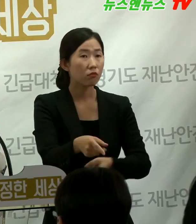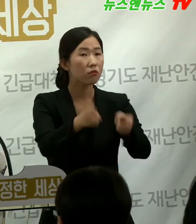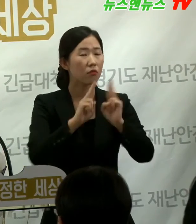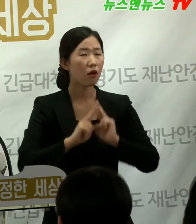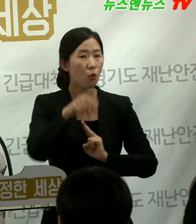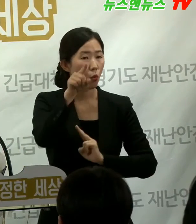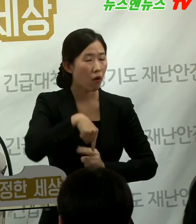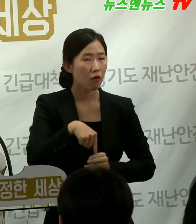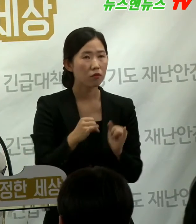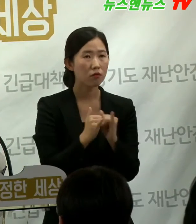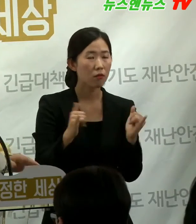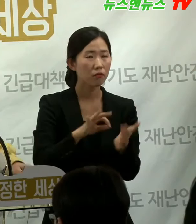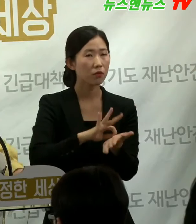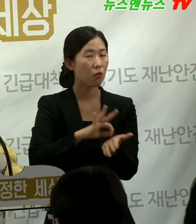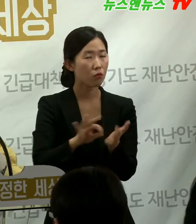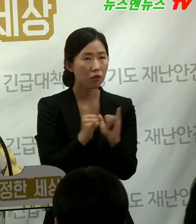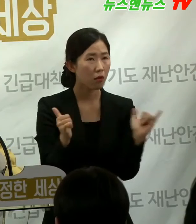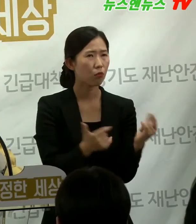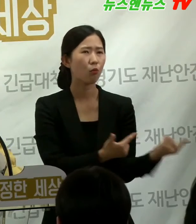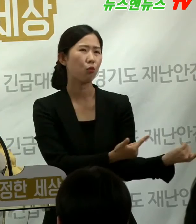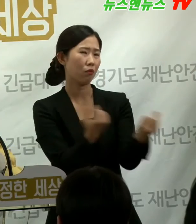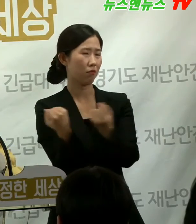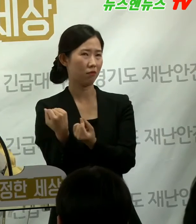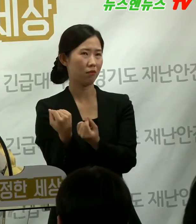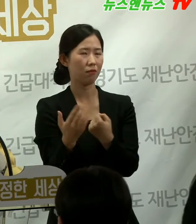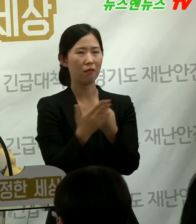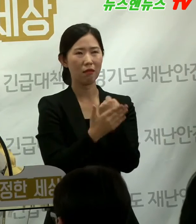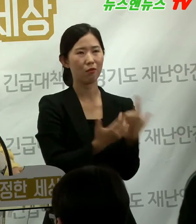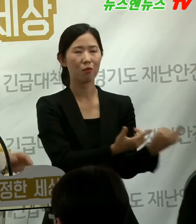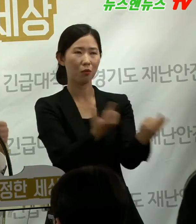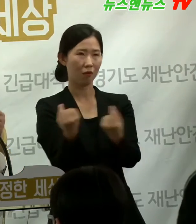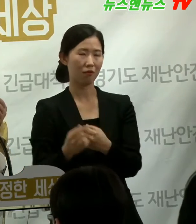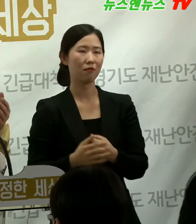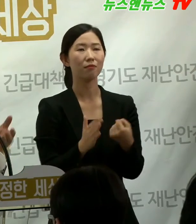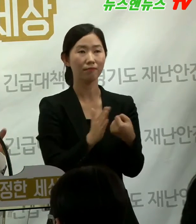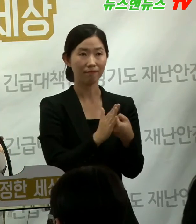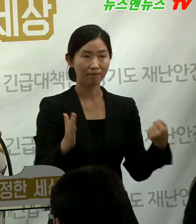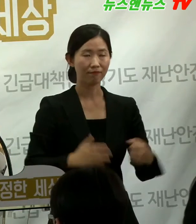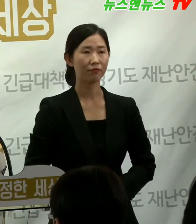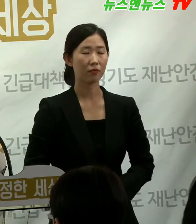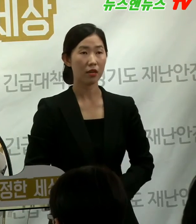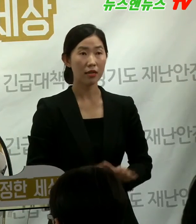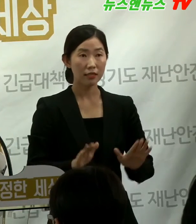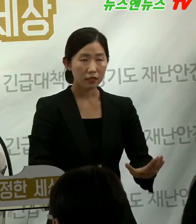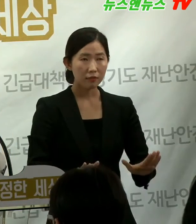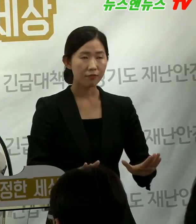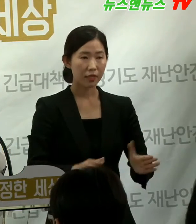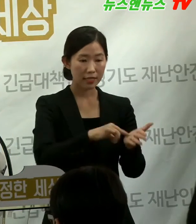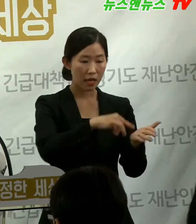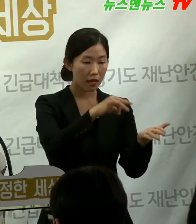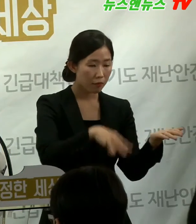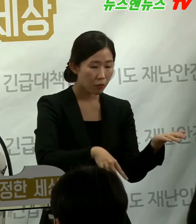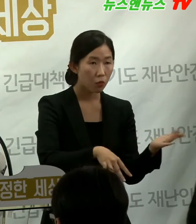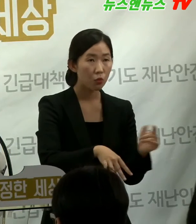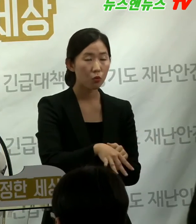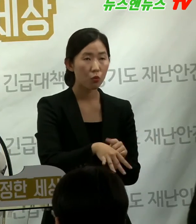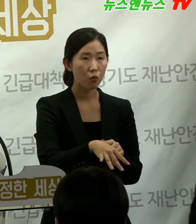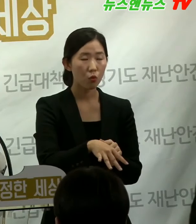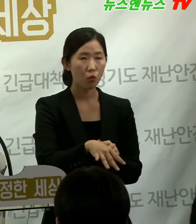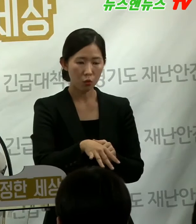차별적으로 낸 이 세금으로 만든 재원을 국민에게 되돌려줄 때 그때도 또 차별을 해야